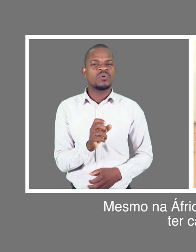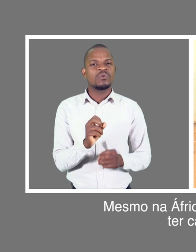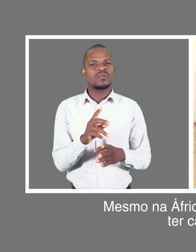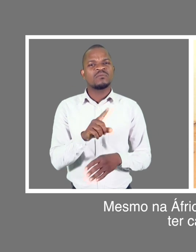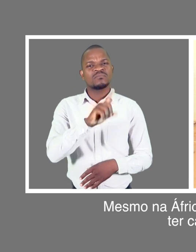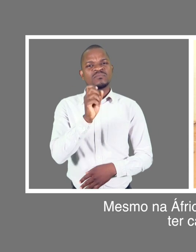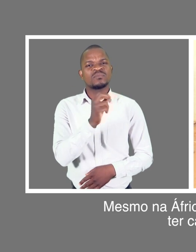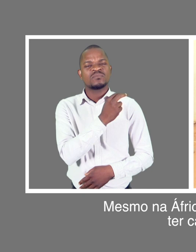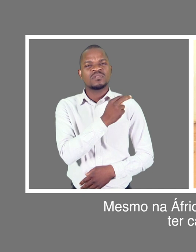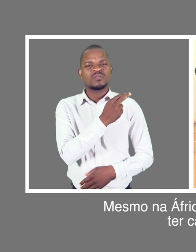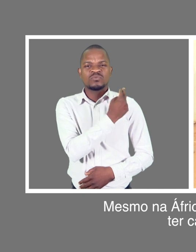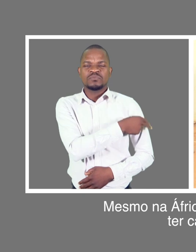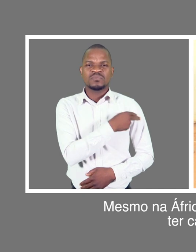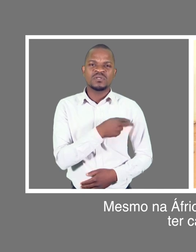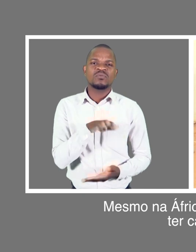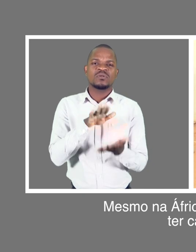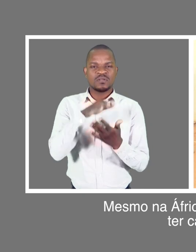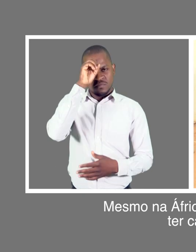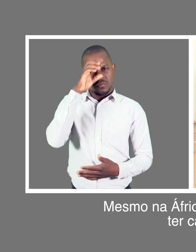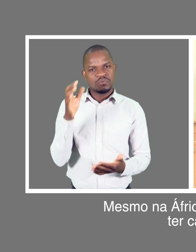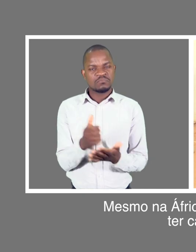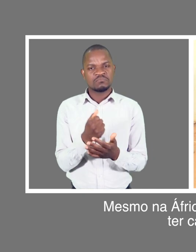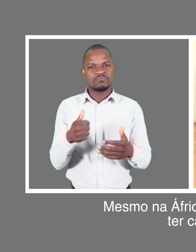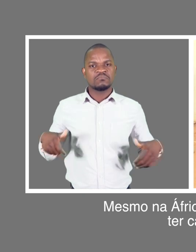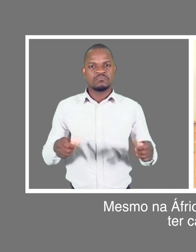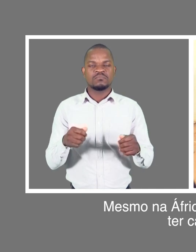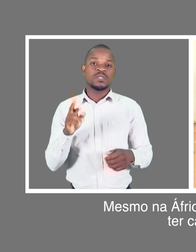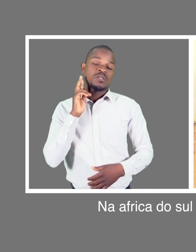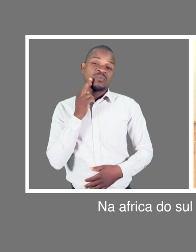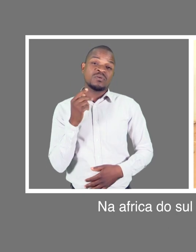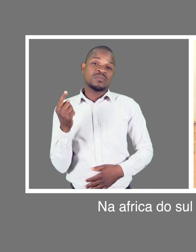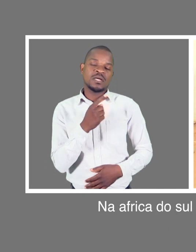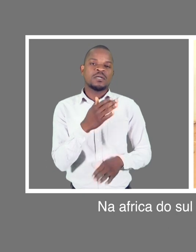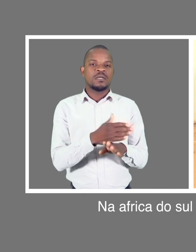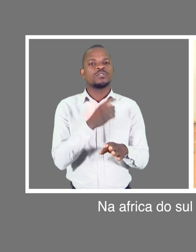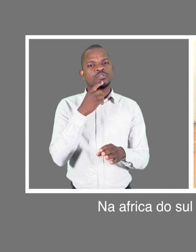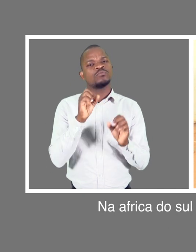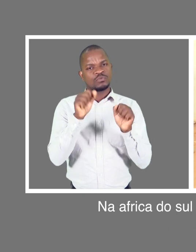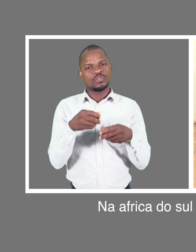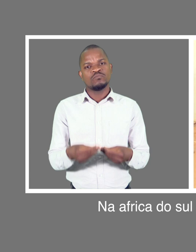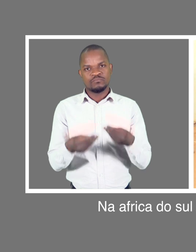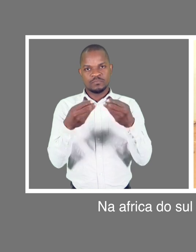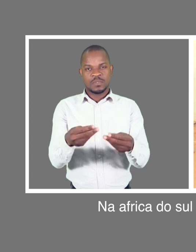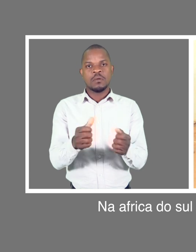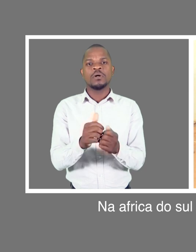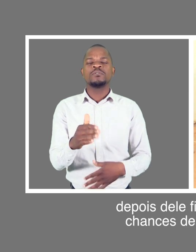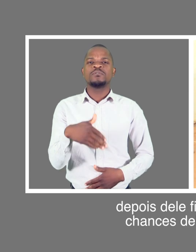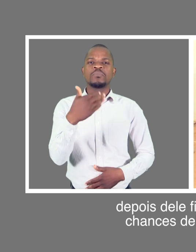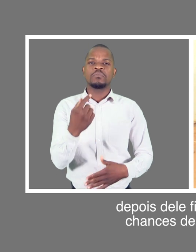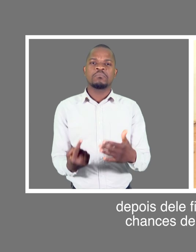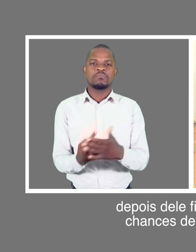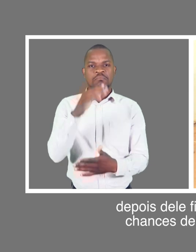Já procurou o hospital, não disse mesmo que na África do Sul não conseguiram ter a cadeira de rota? Na África do Sul, até que prometeram que ia nos dar.